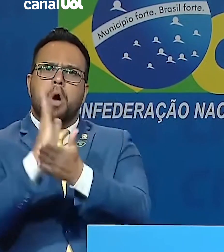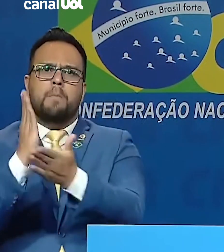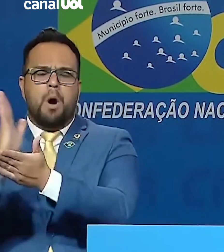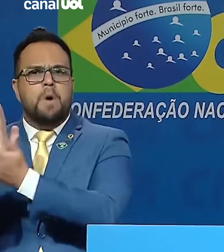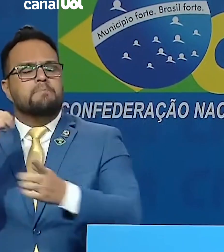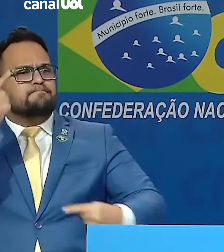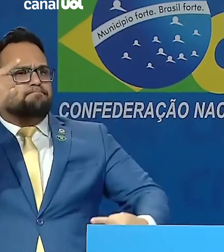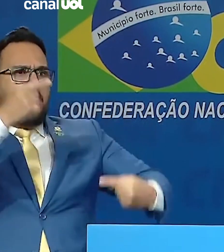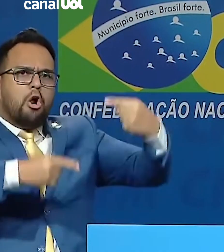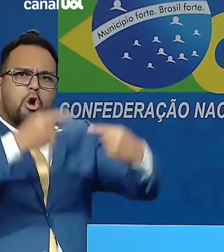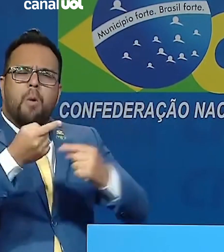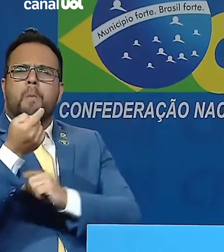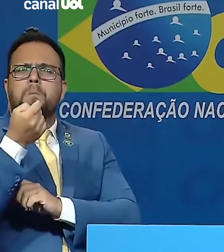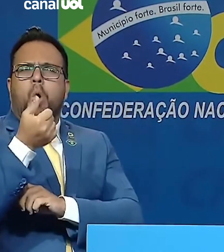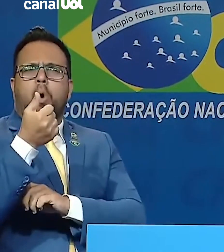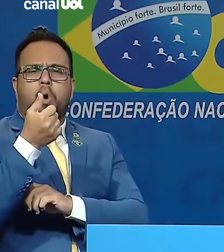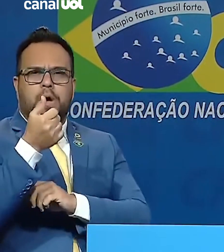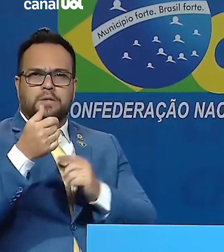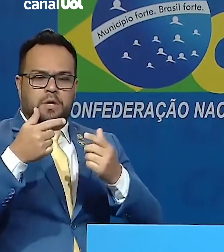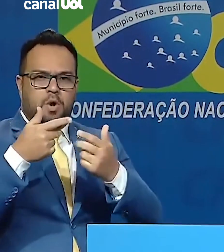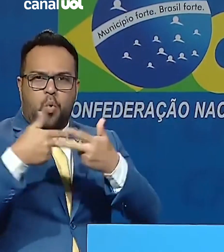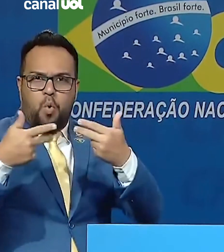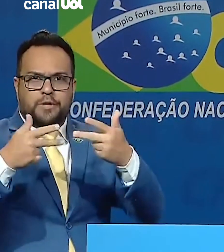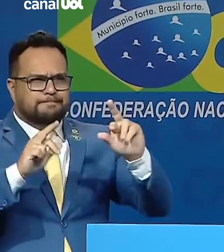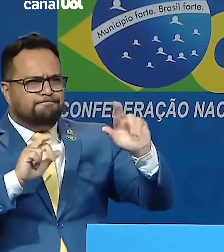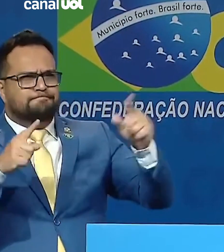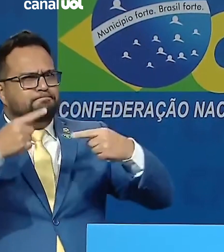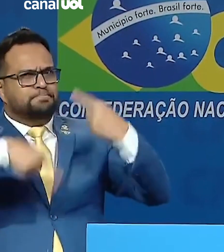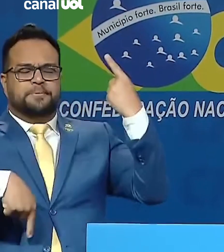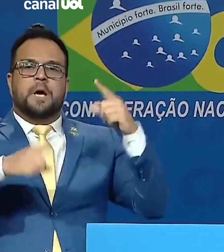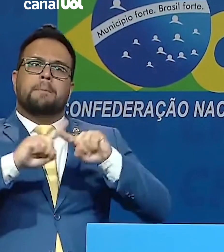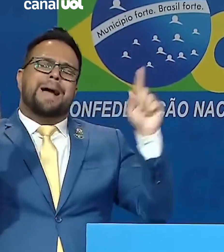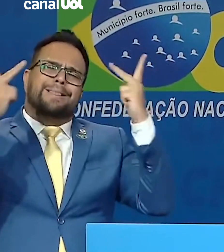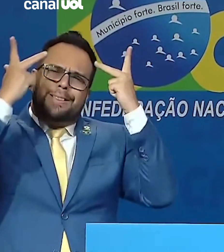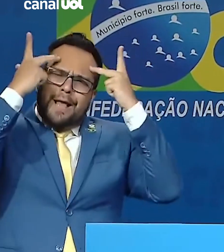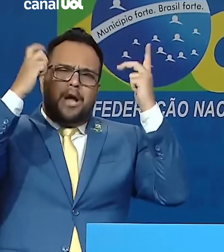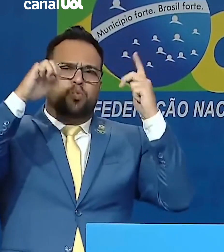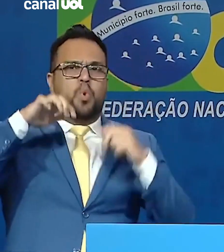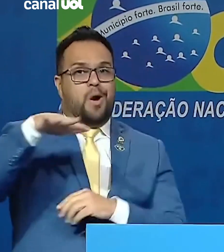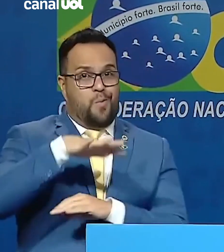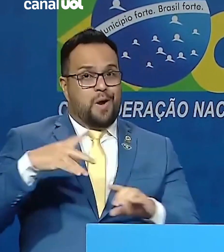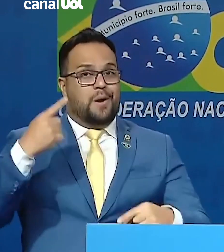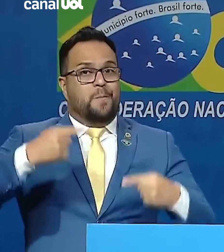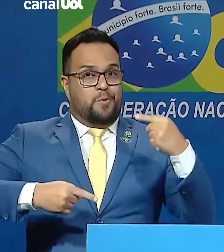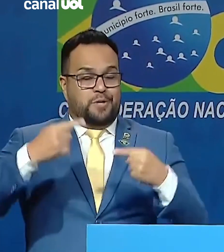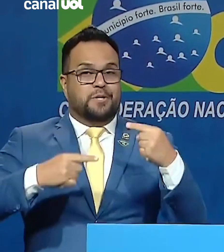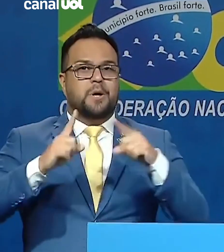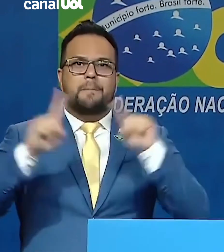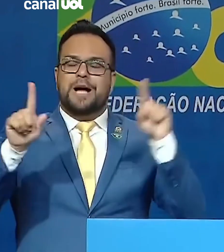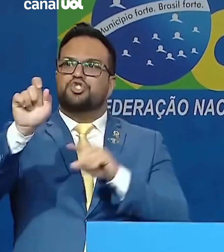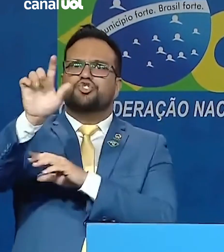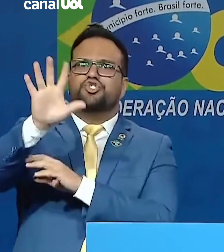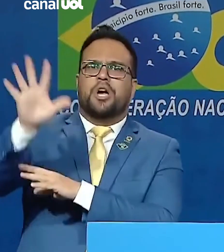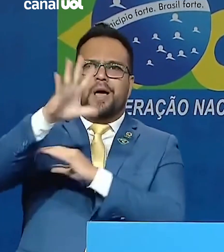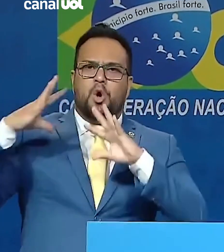debatemos, poucas coisas divergimos, mas isso é natural e normal na política. Mas, como um todo,